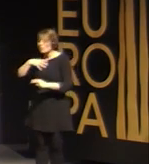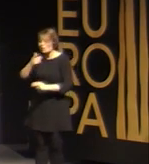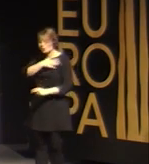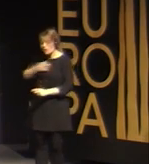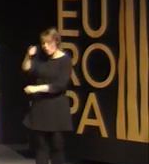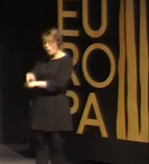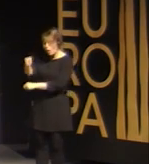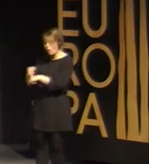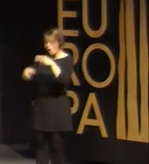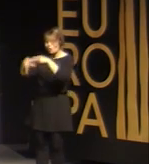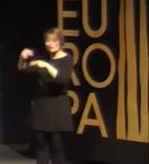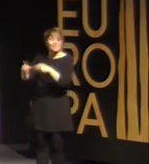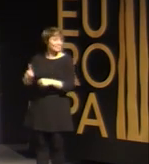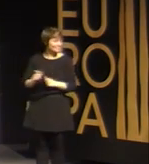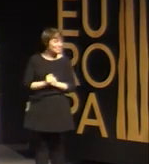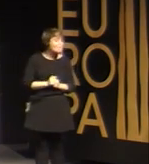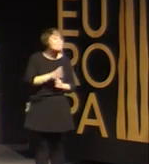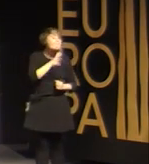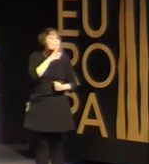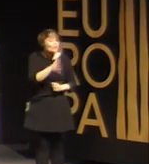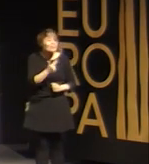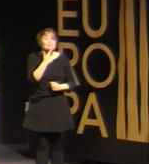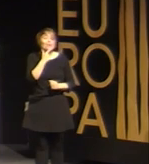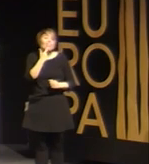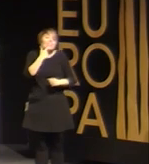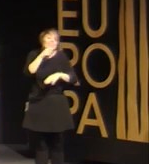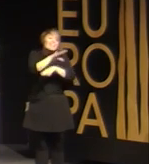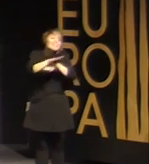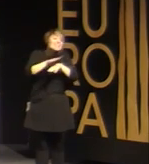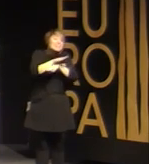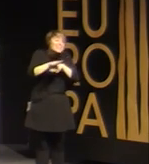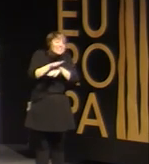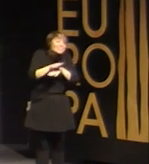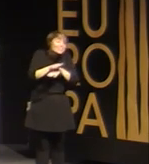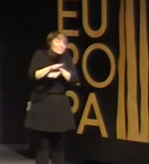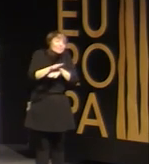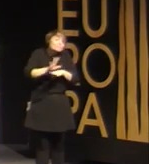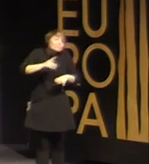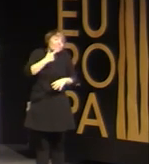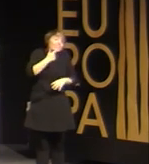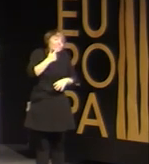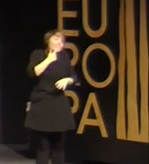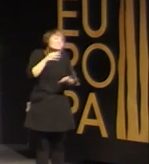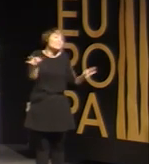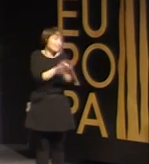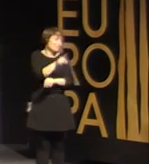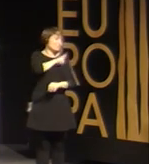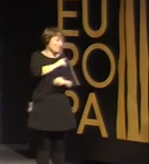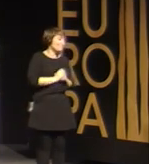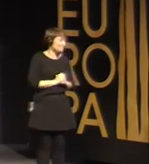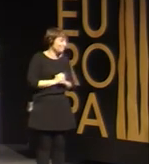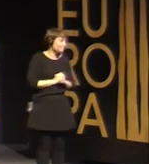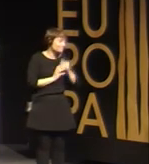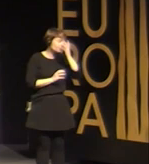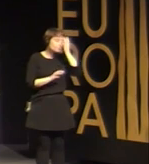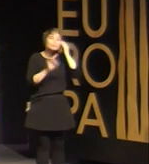entre otras cosas porque la ciencia nos dice que estamos pelín pelín pelin equivocados es probable que a